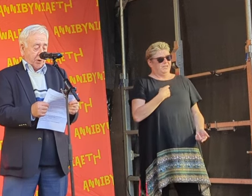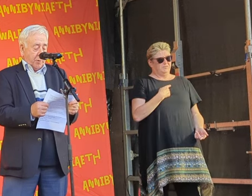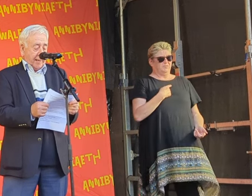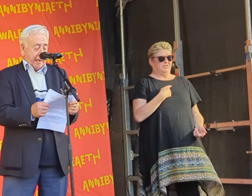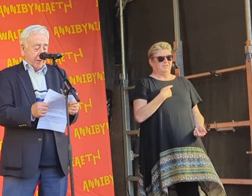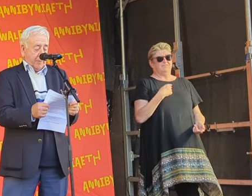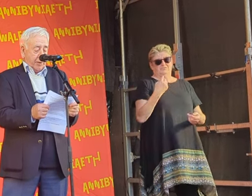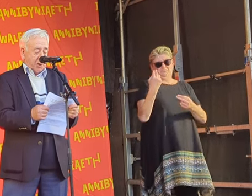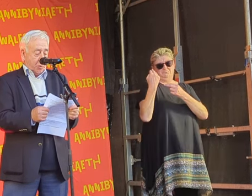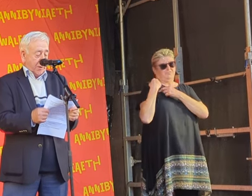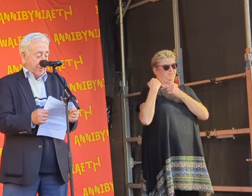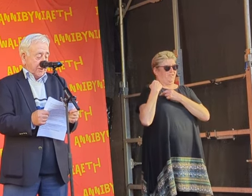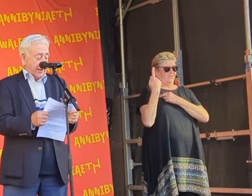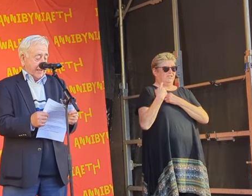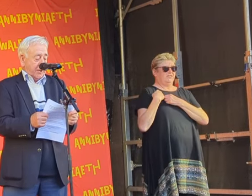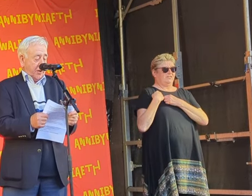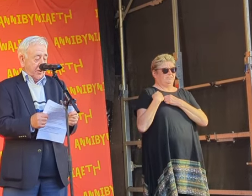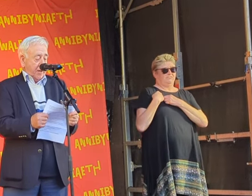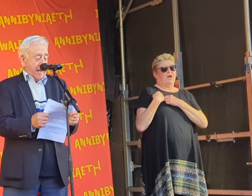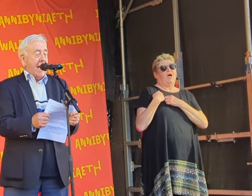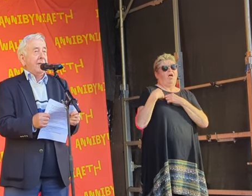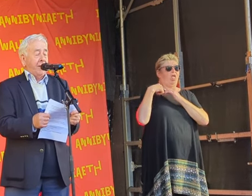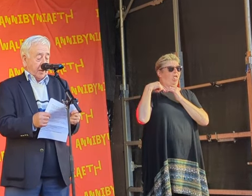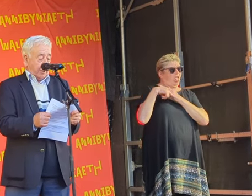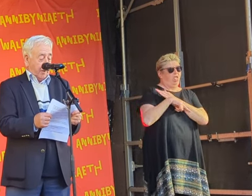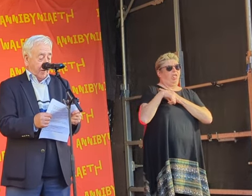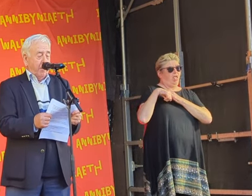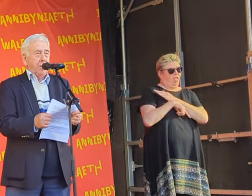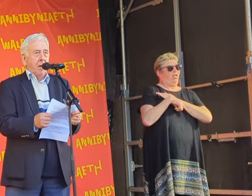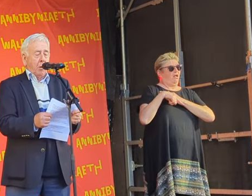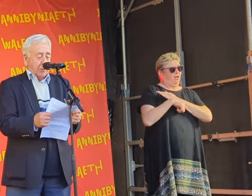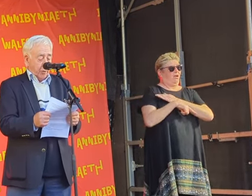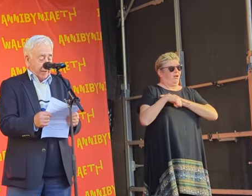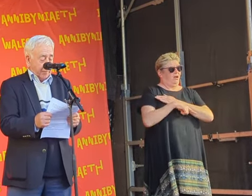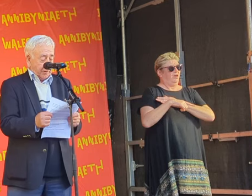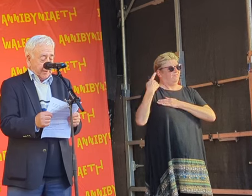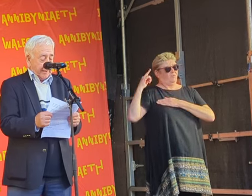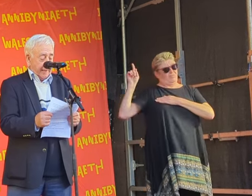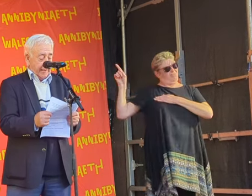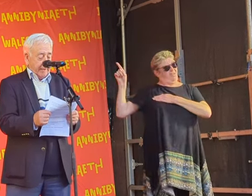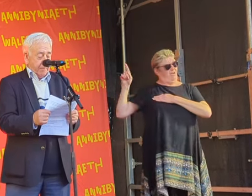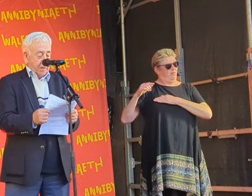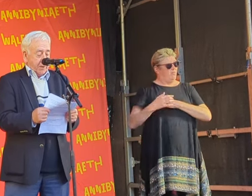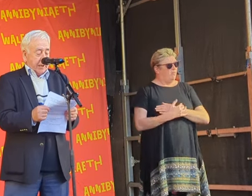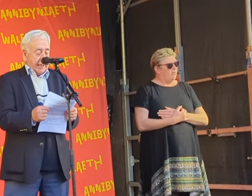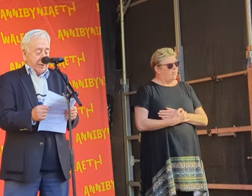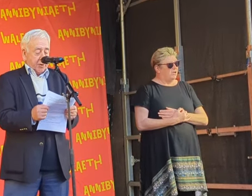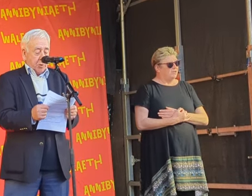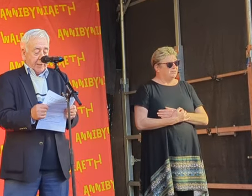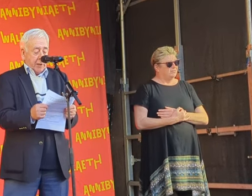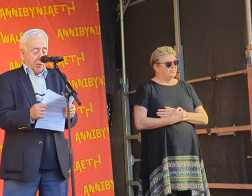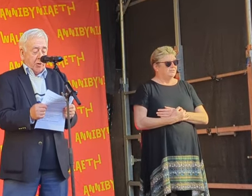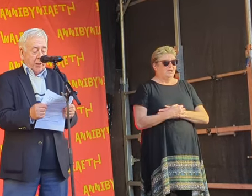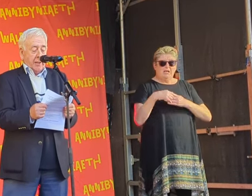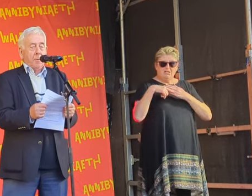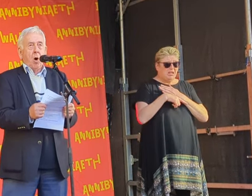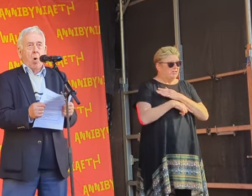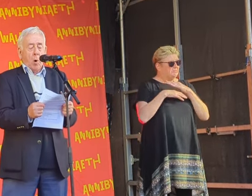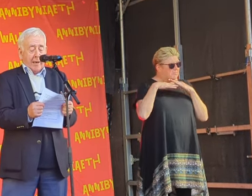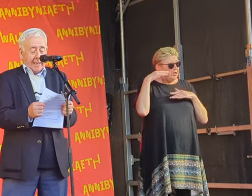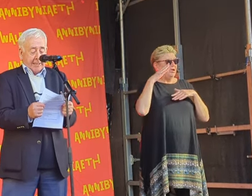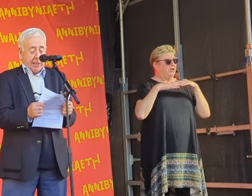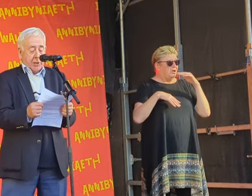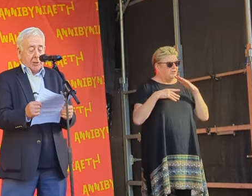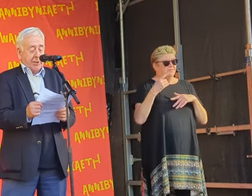yn ddyletswydd arnom I ysgwyddo dyledion anferthol y wladwriaeth Brydeinig. Dyledion sydd wedi croni